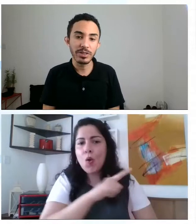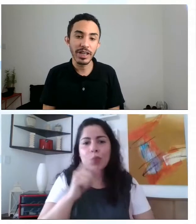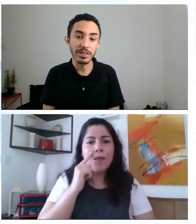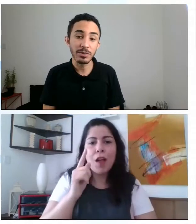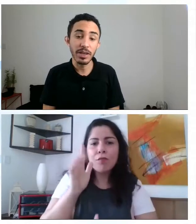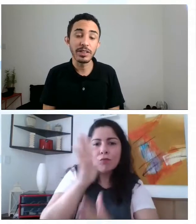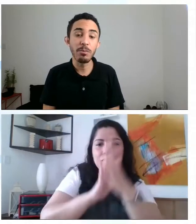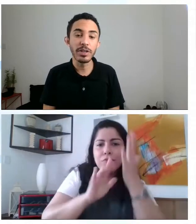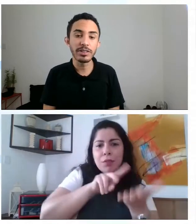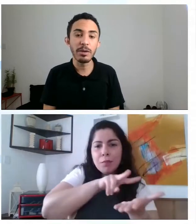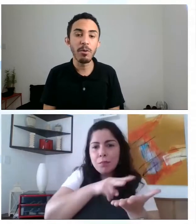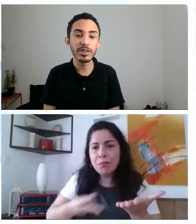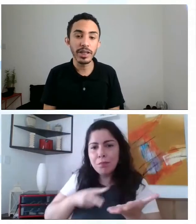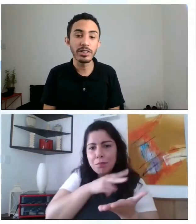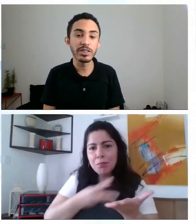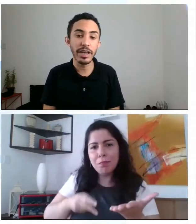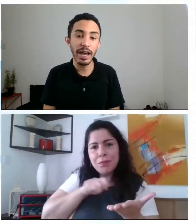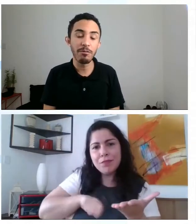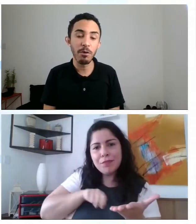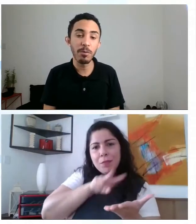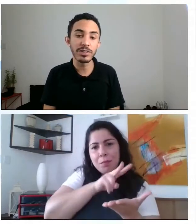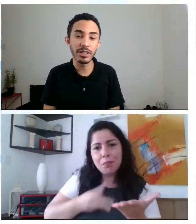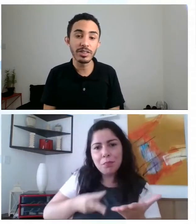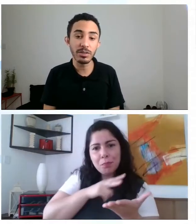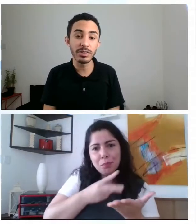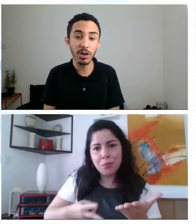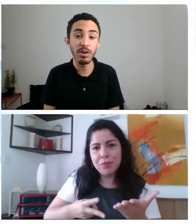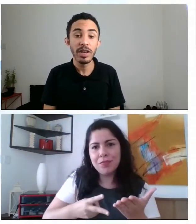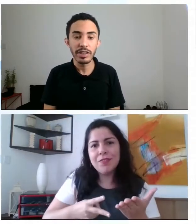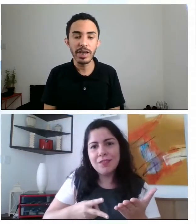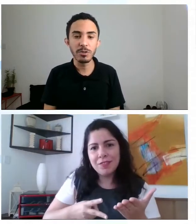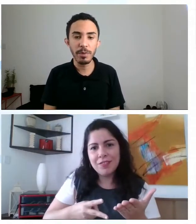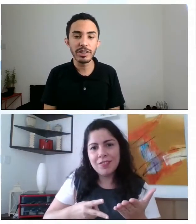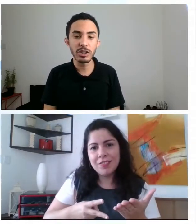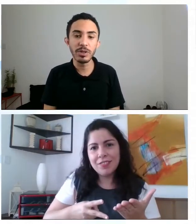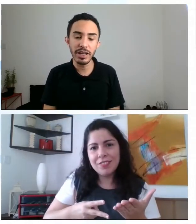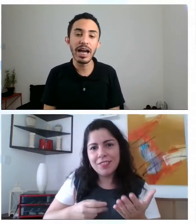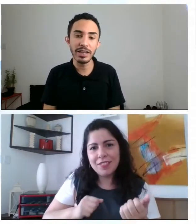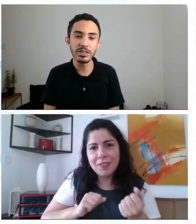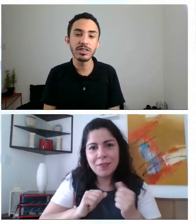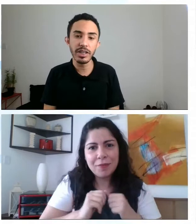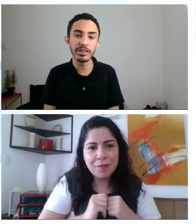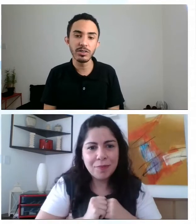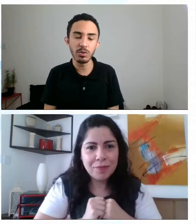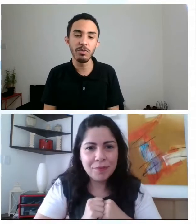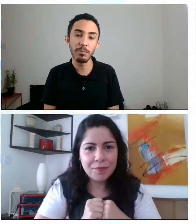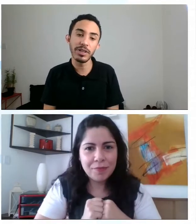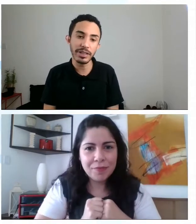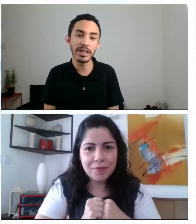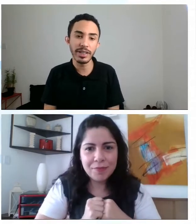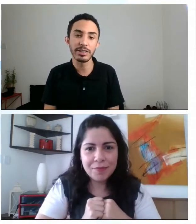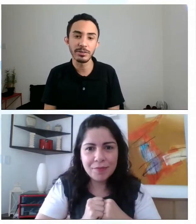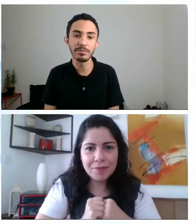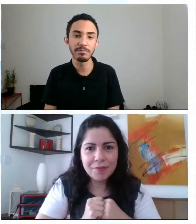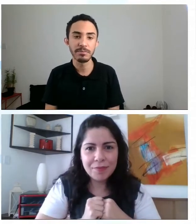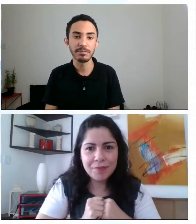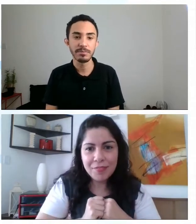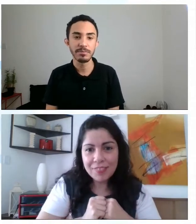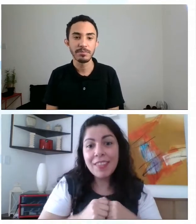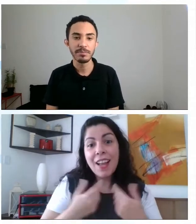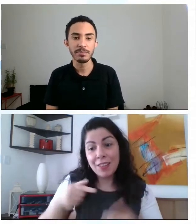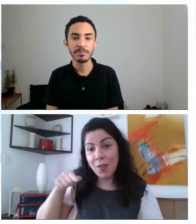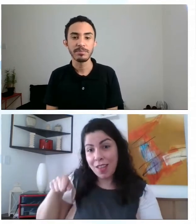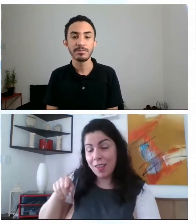ouvir nesse processo? Então, por isso que é importante, né, haver um processo de tradução que respeite as modalidades que esse surdo vai poder ter acesso.